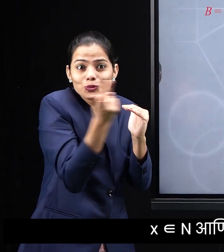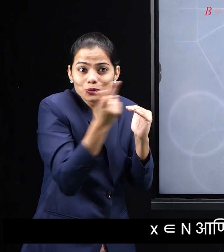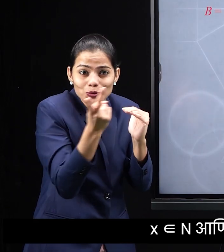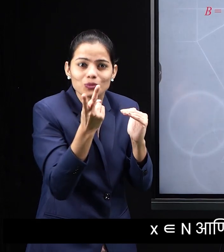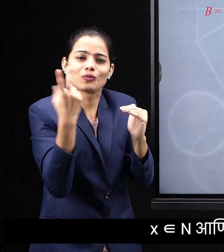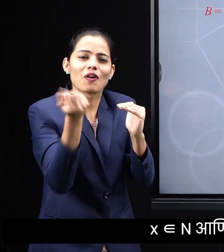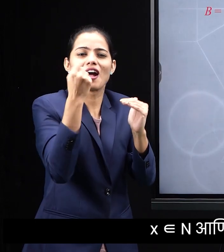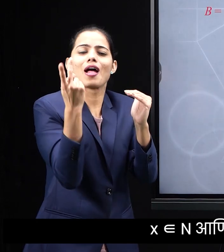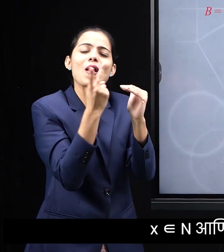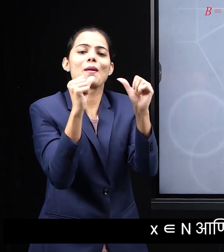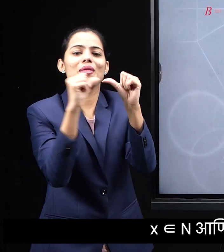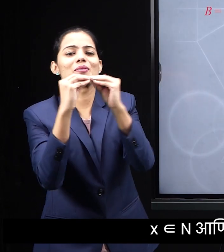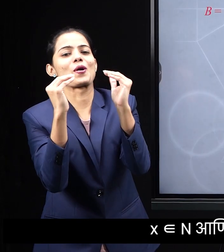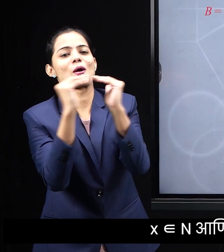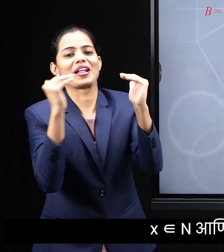आहेत. a इंटरसेक्शन b शोधा.